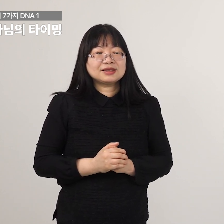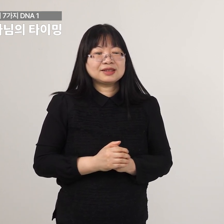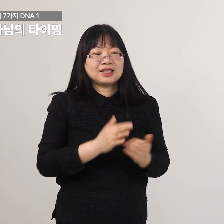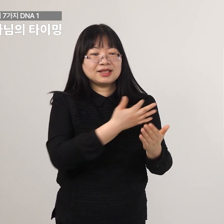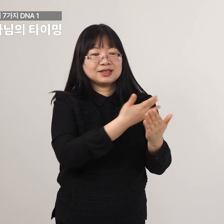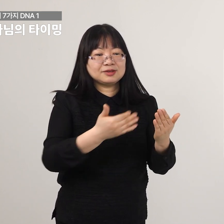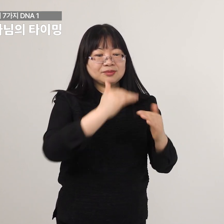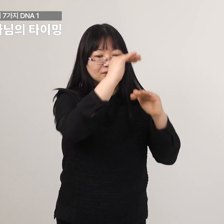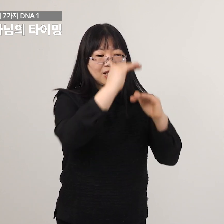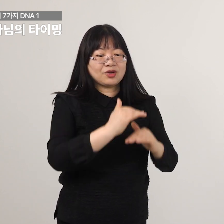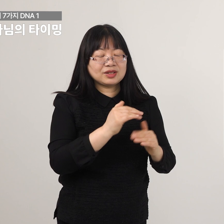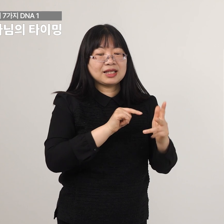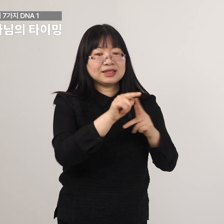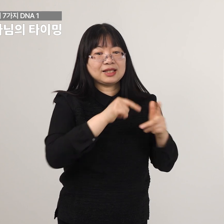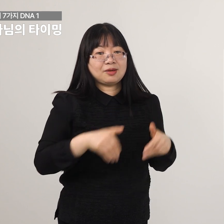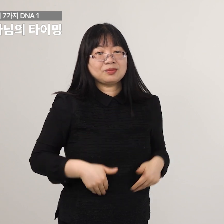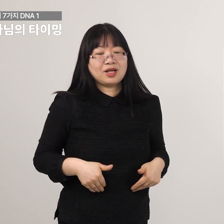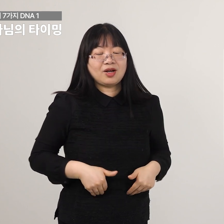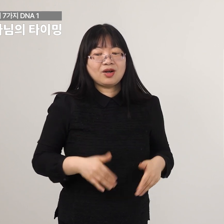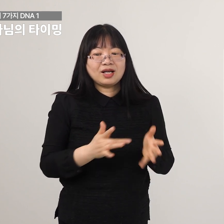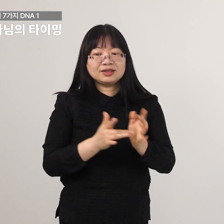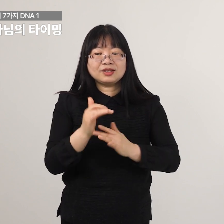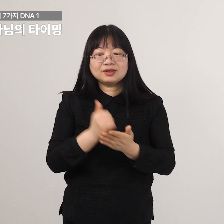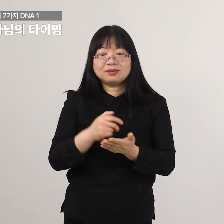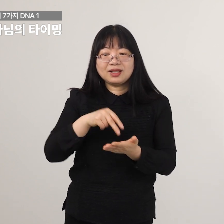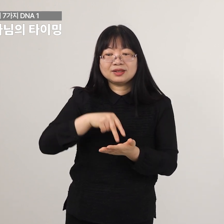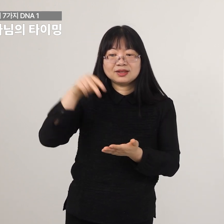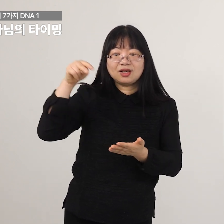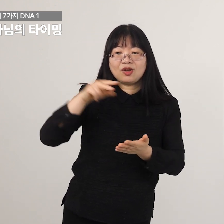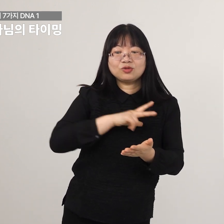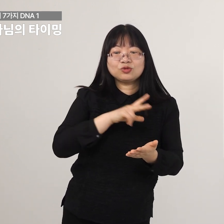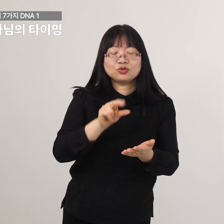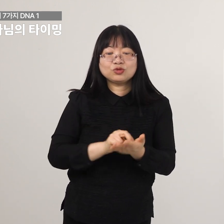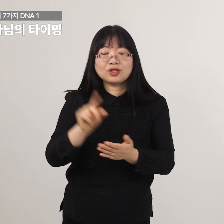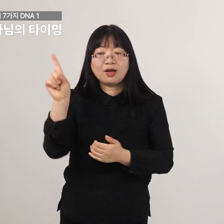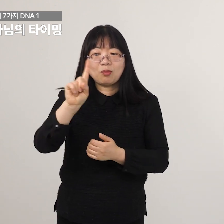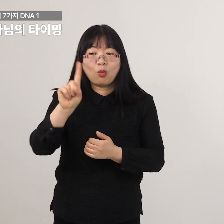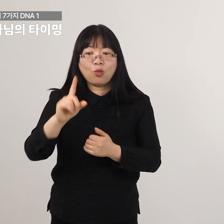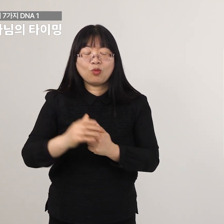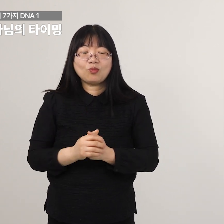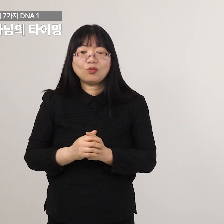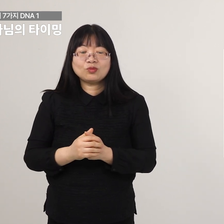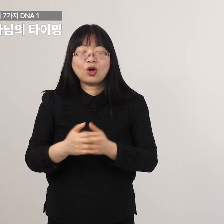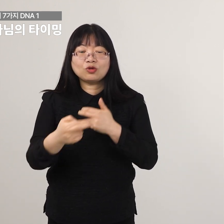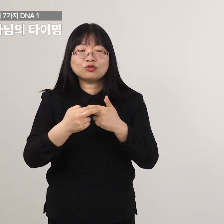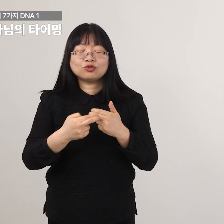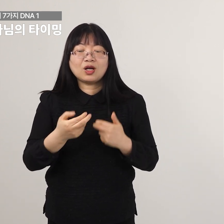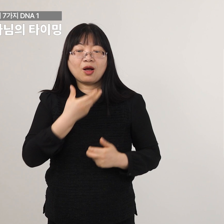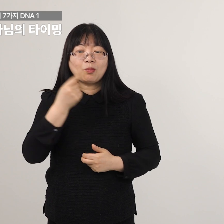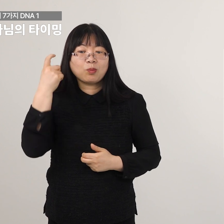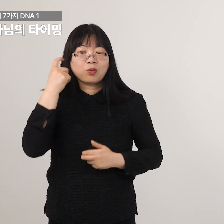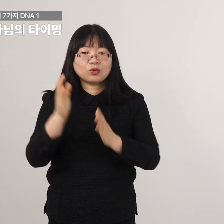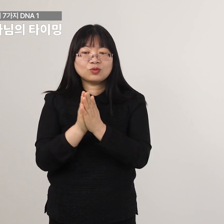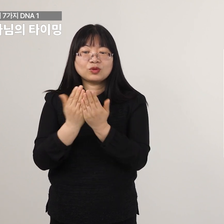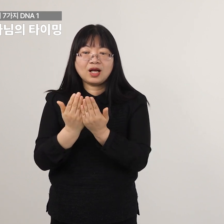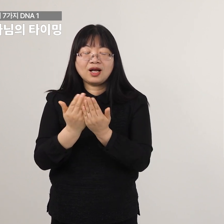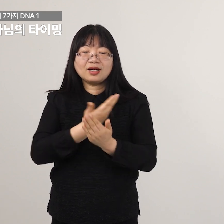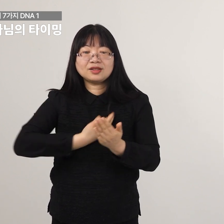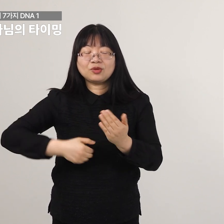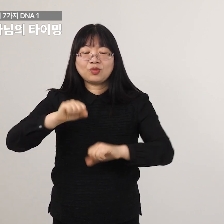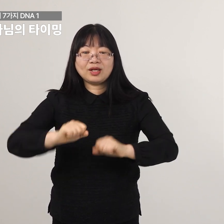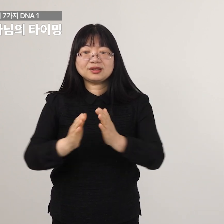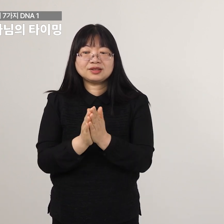그러니까 예수님의 승천이라는 이 주제는 누가복음과